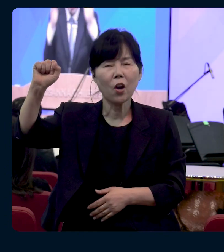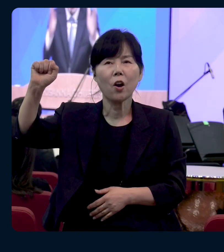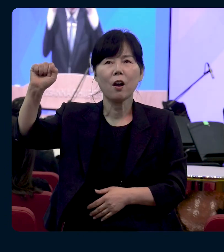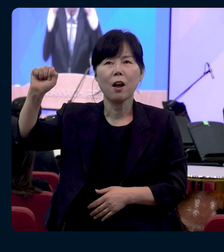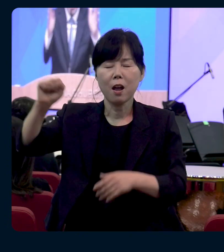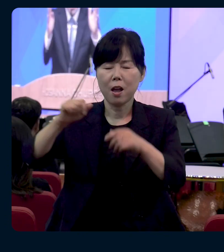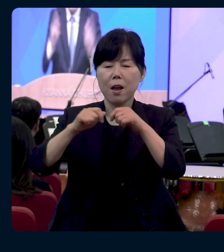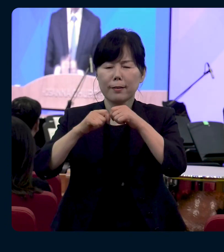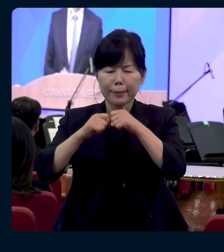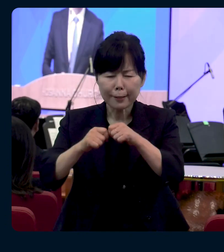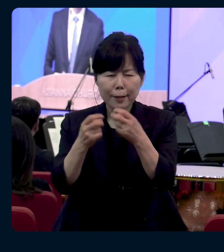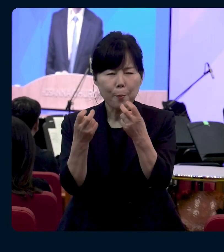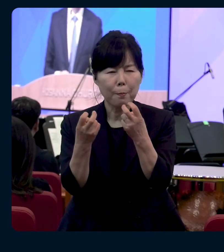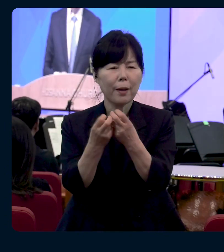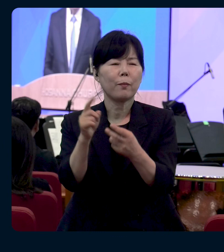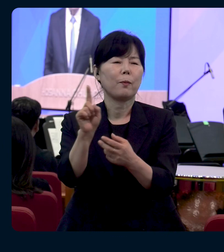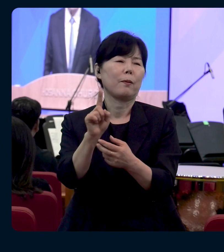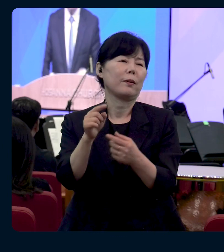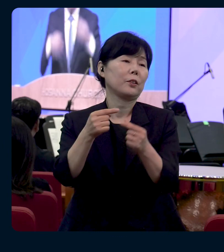가장 구체적인 첫 번째는